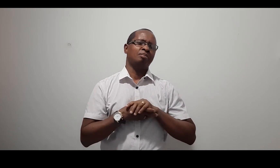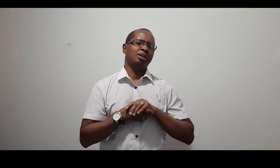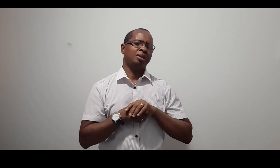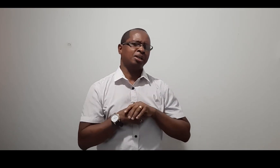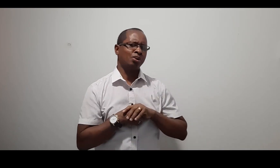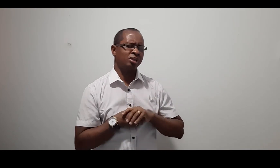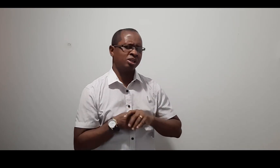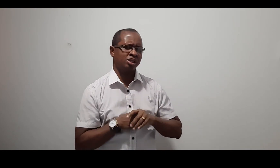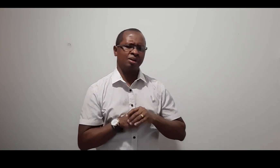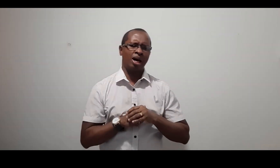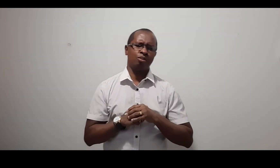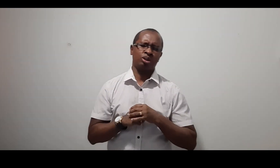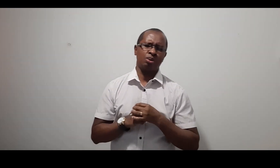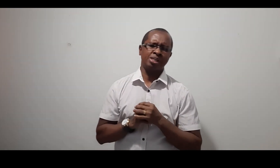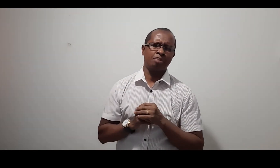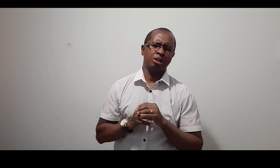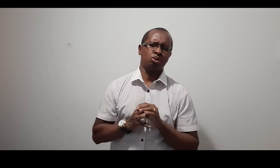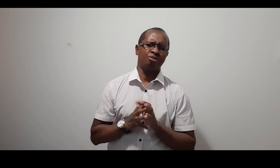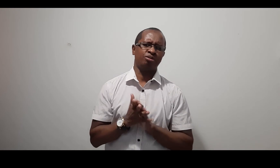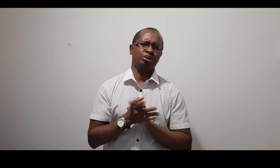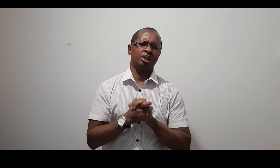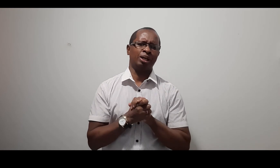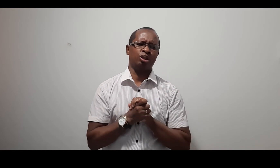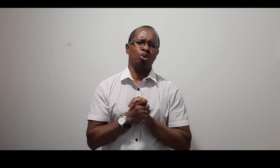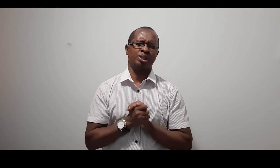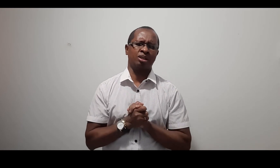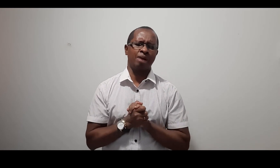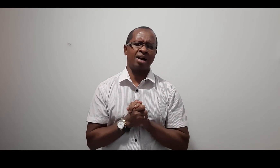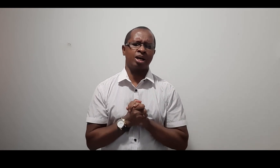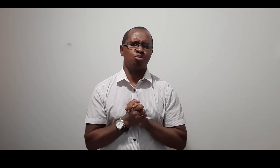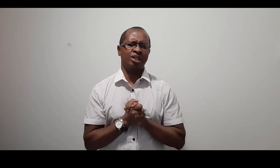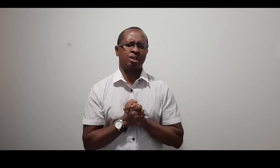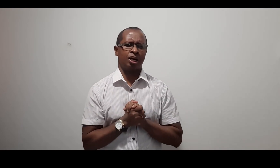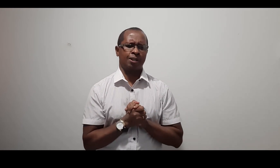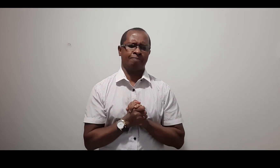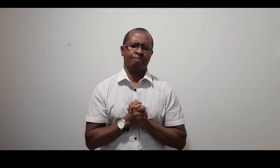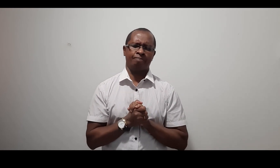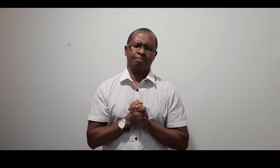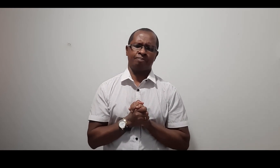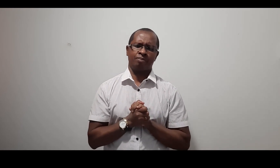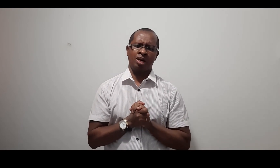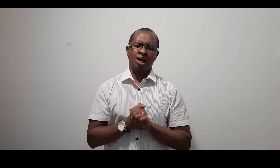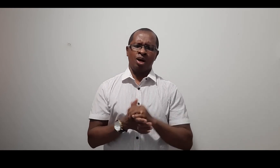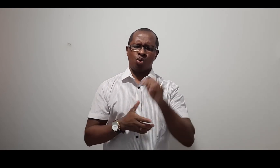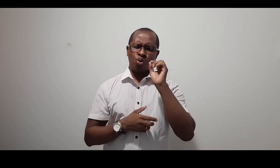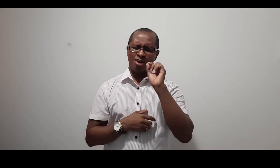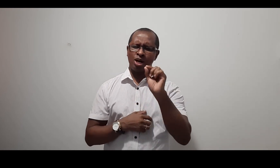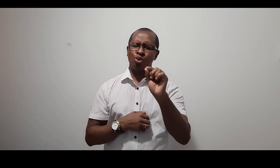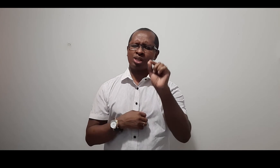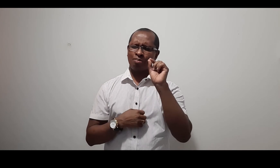mety iteny anao hoe tsisy amiko daholo zany pastera fa mifoko de madio sady marina no masina ho anao zay